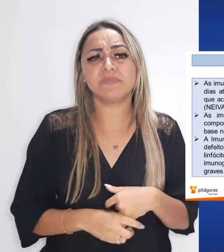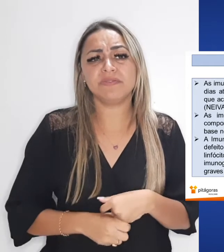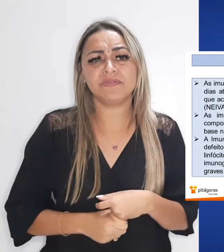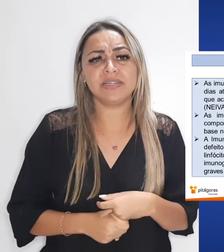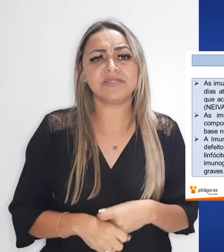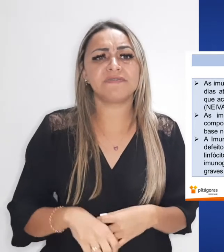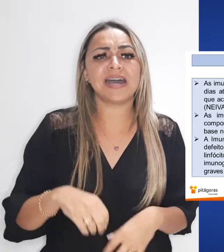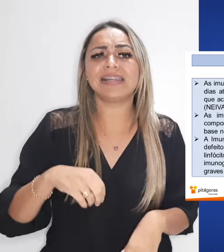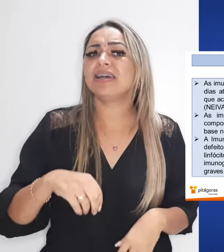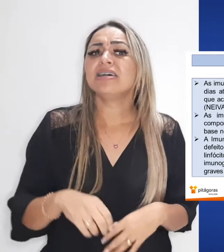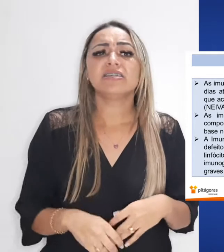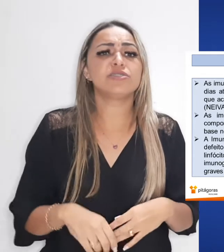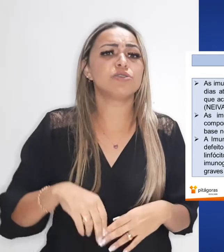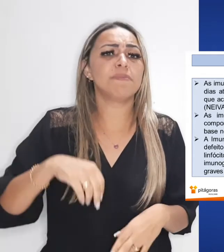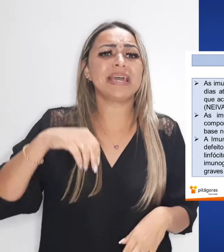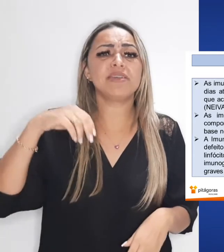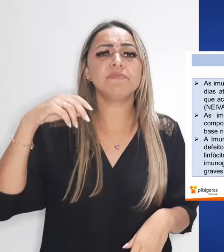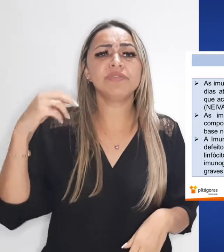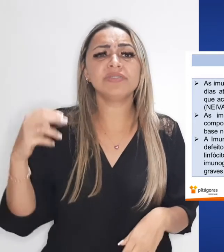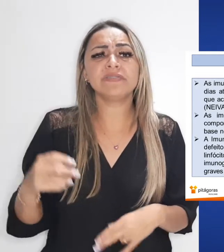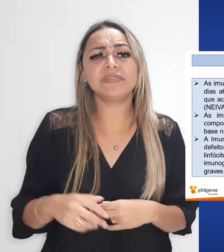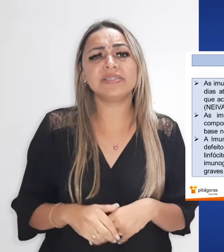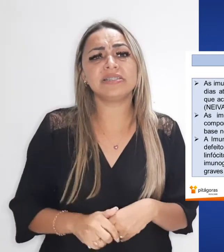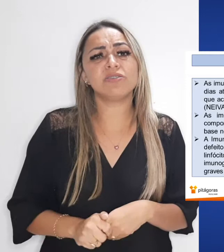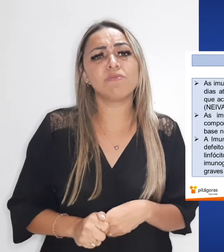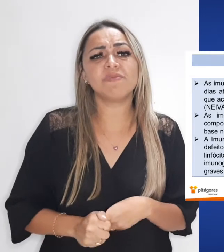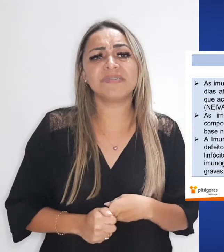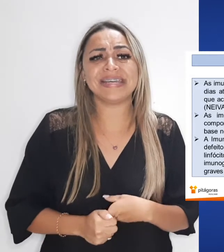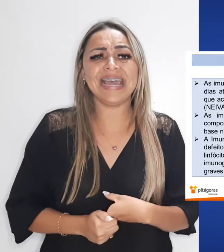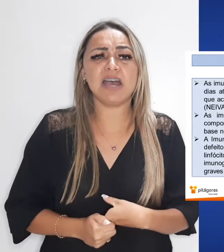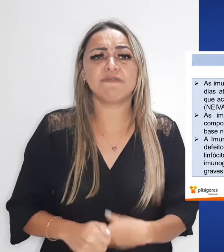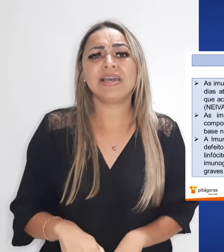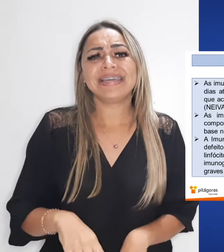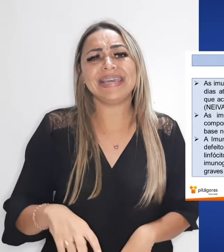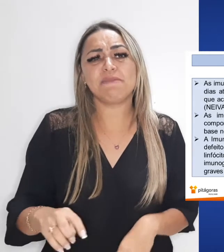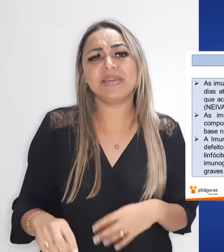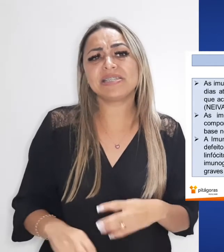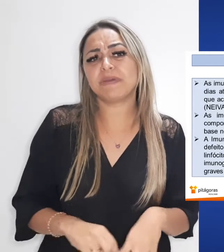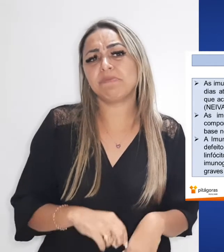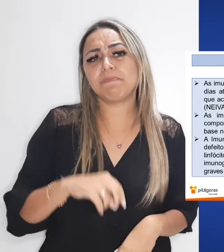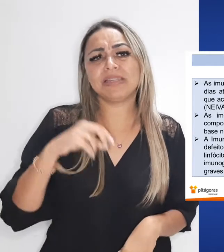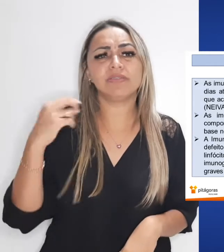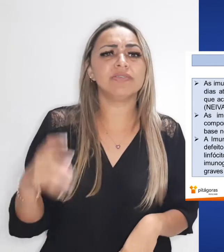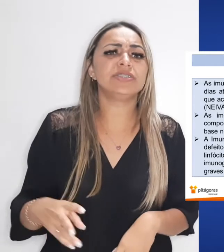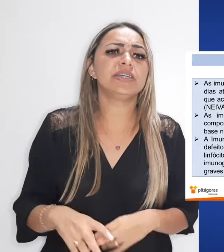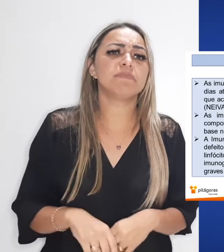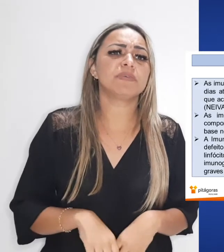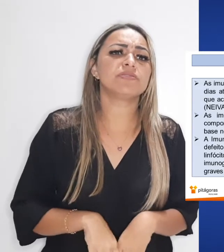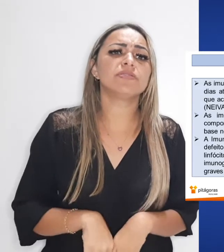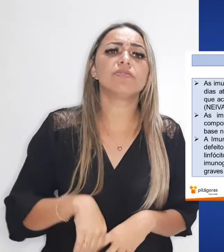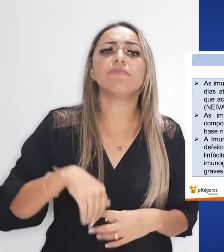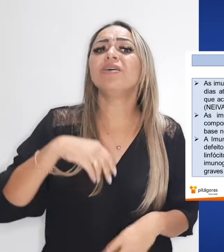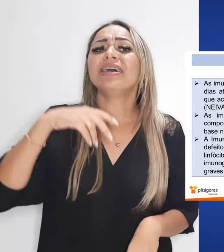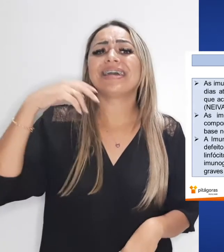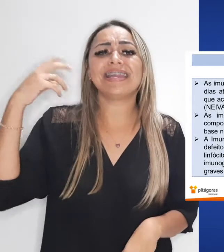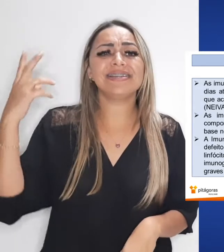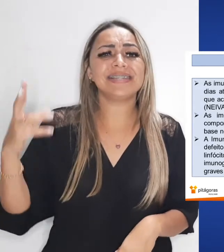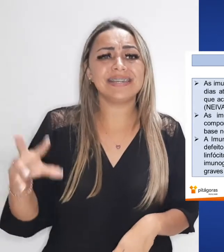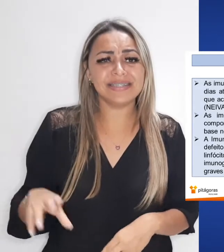Dias 2020 fala sobre a imunodeficiência como um variável, que a mesma é uma patologia que possui